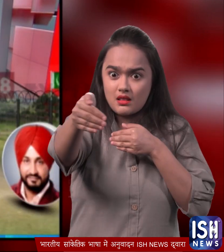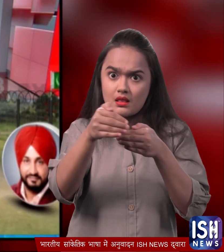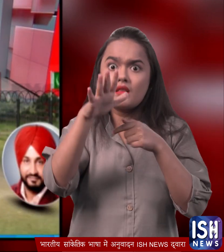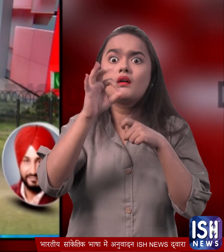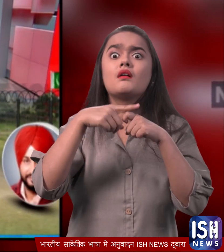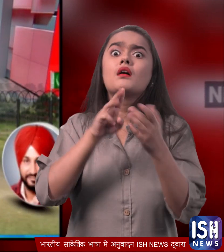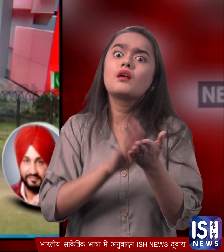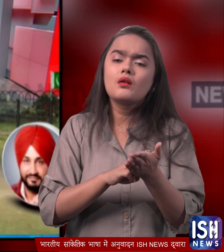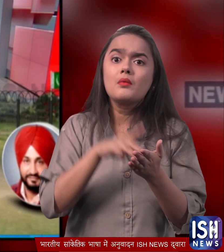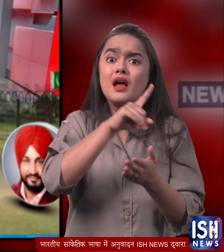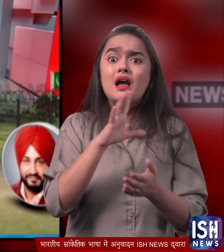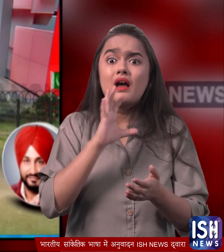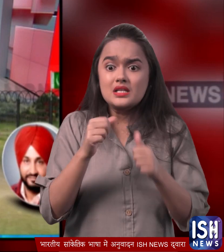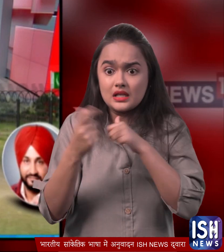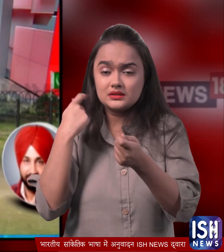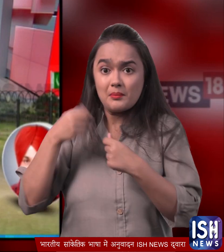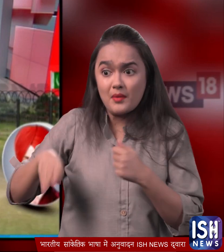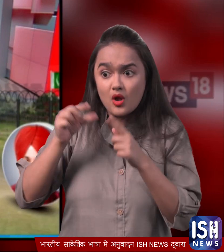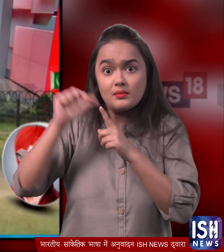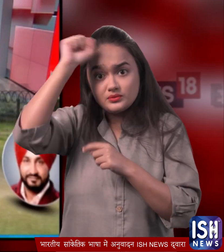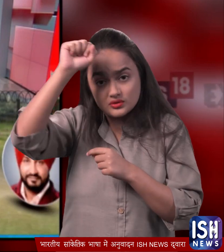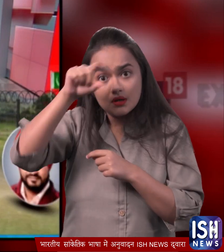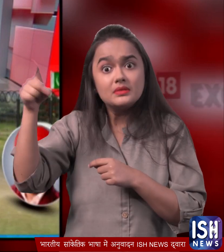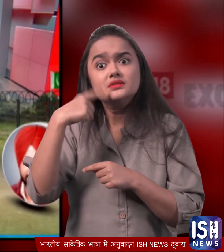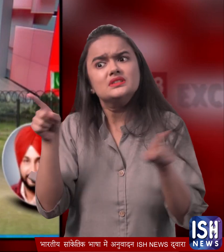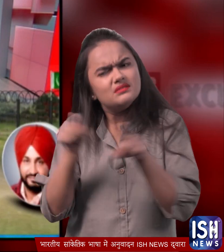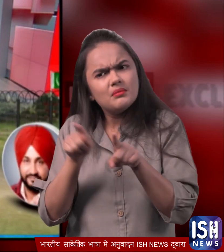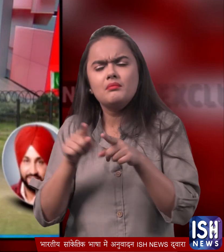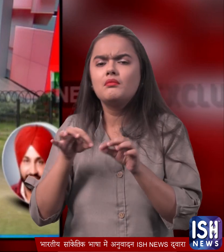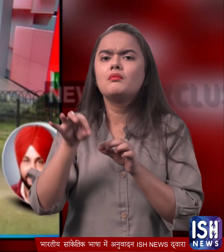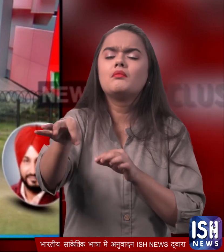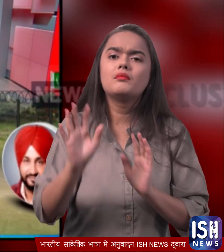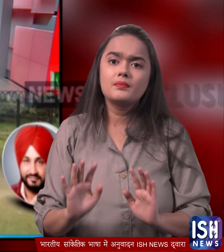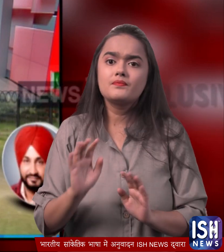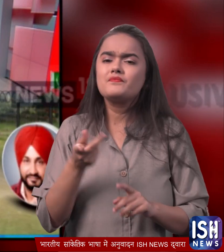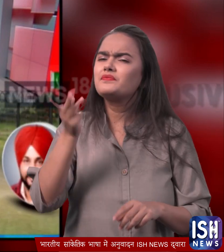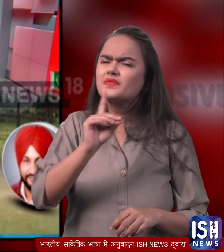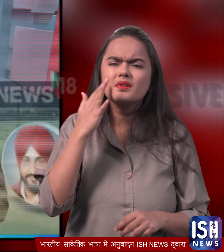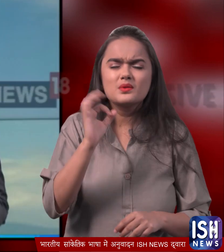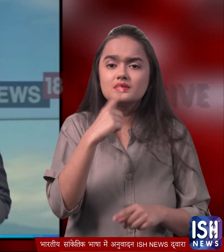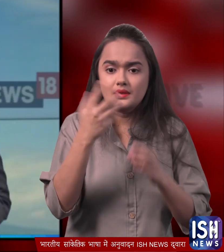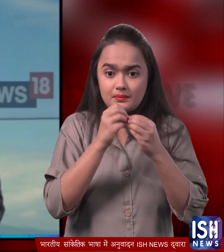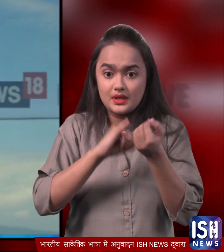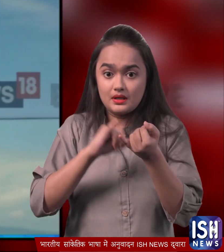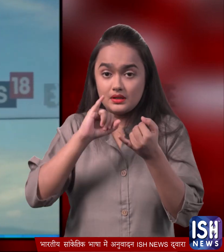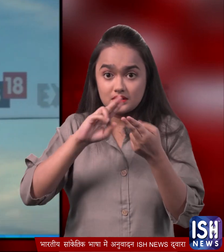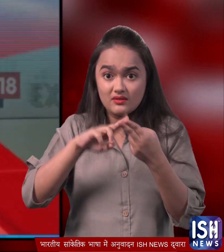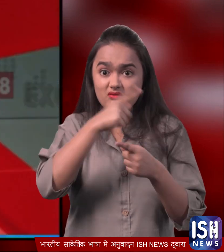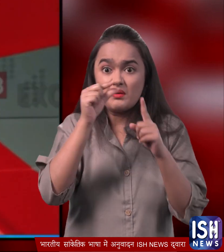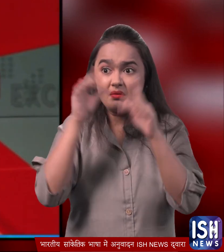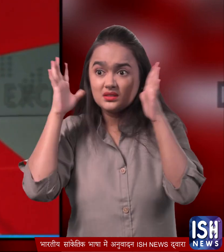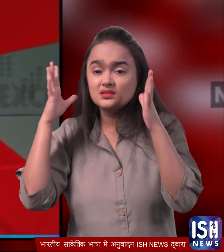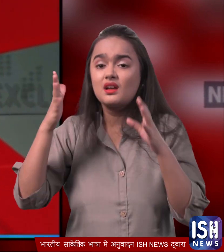दूरी घटाकर 50 किलोमीटर हो गई, जबकि असम, बंगाल और पंजाब में भी यह दायरा तय किया गया। सौभाग्य की बात यह कि बीएसएफ